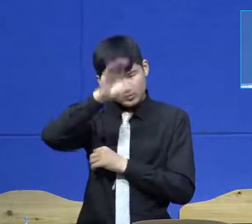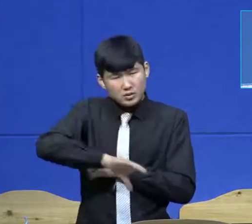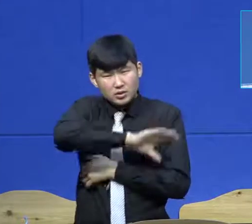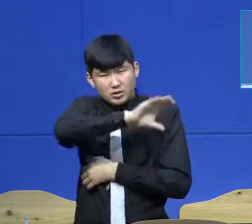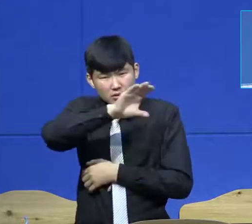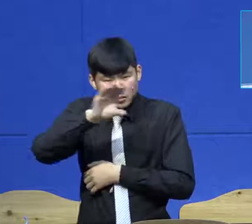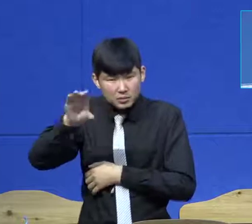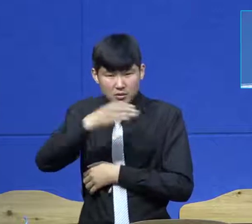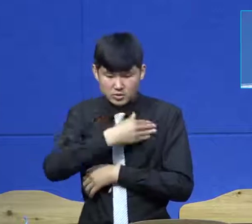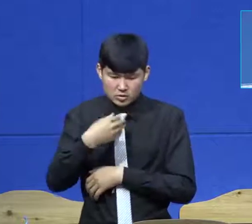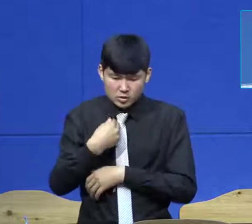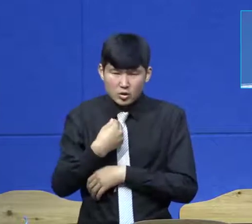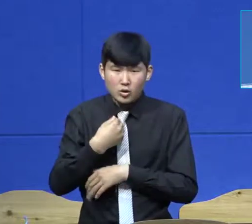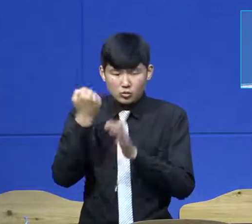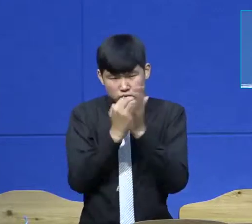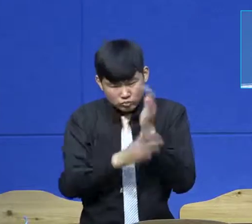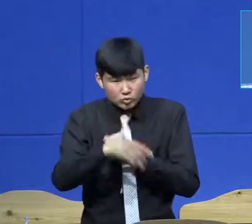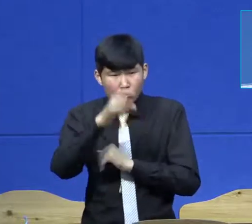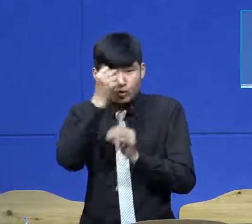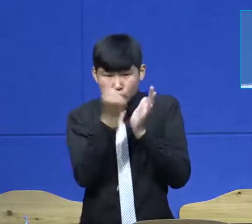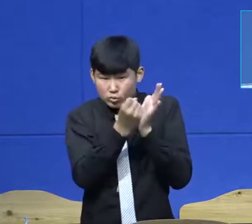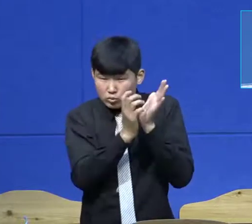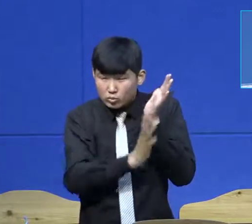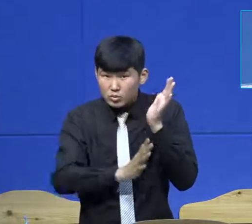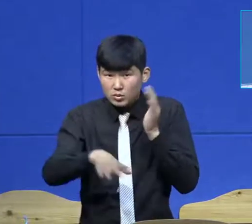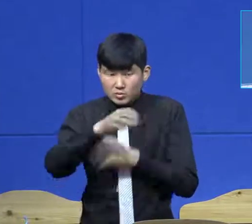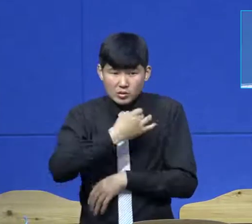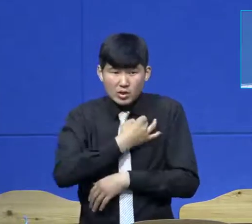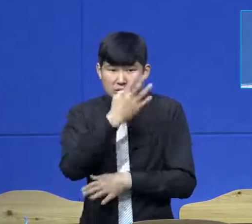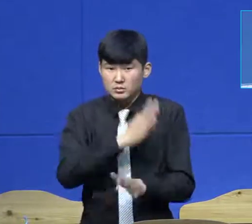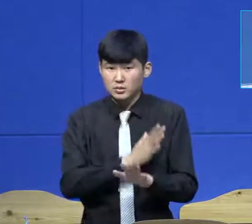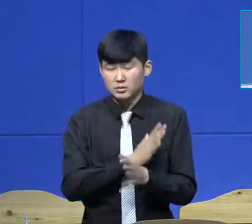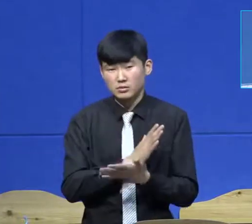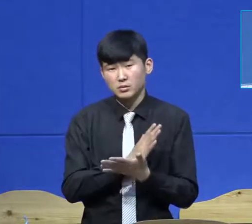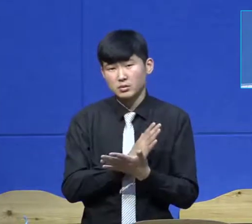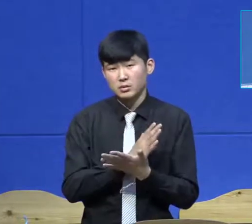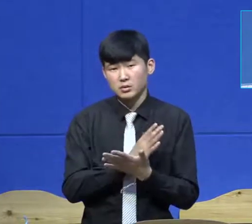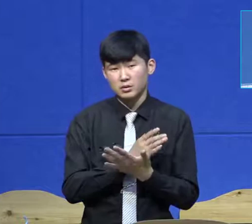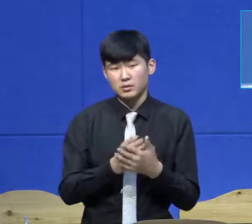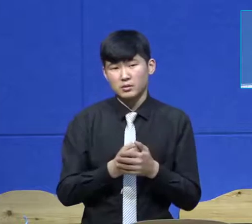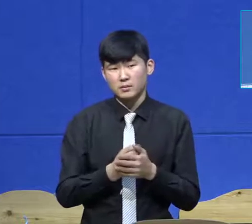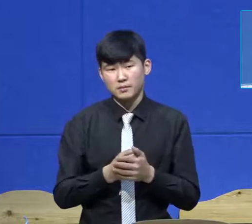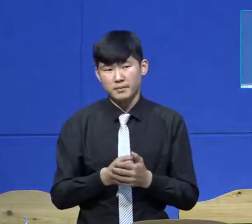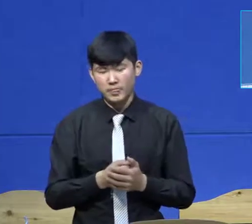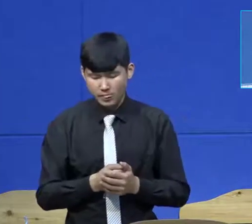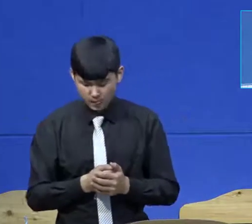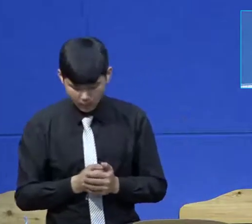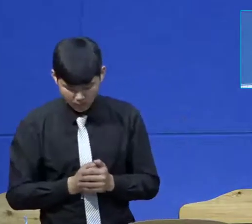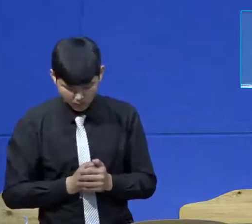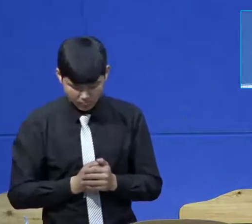эзний урсгасан цусыг итгэлтэйгээр ширтэн харж байна. Намайг уучлаа миний гимиг цагаатахаар эзний минь урсгасан үнэтэй